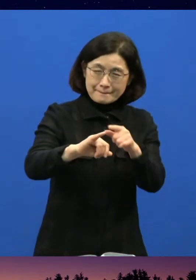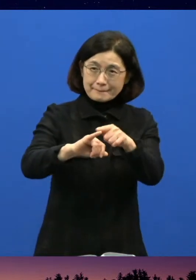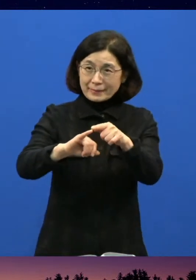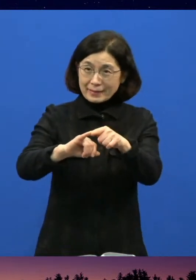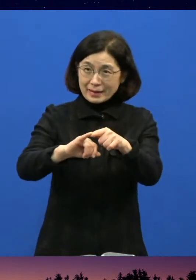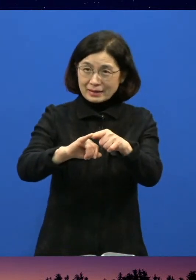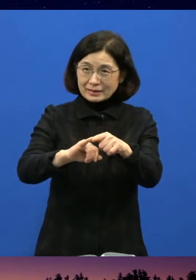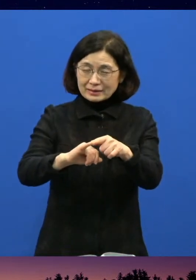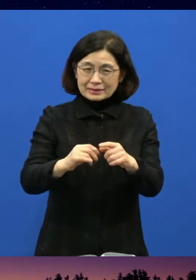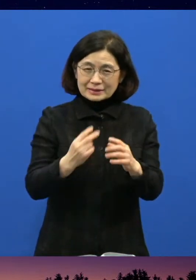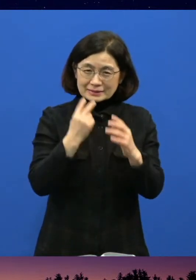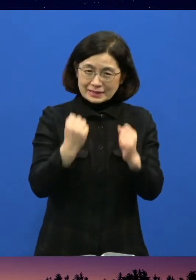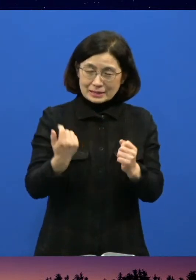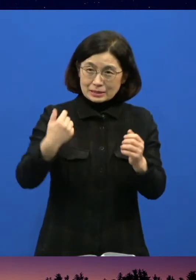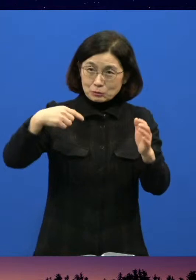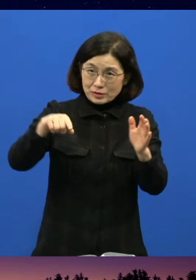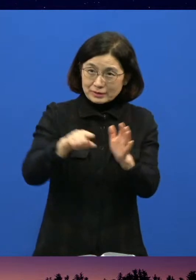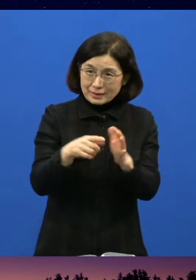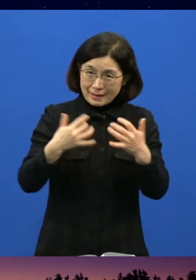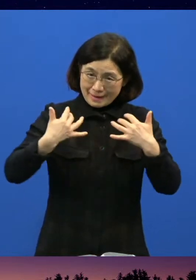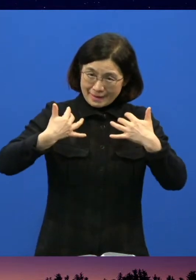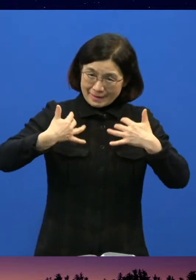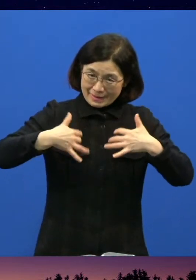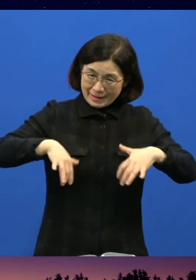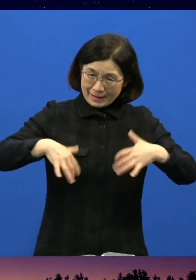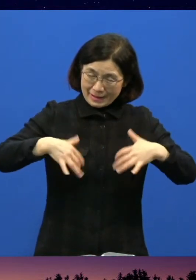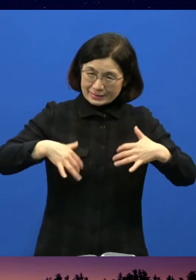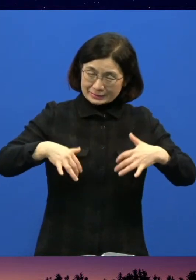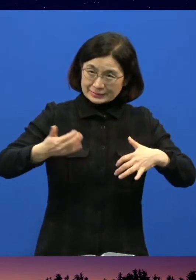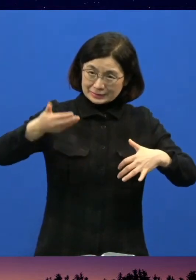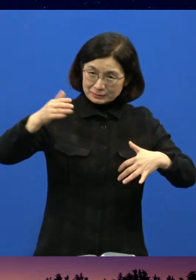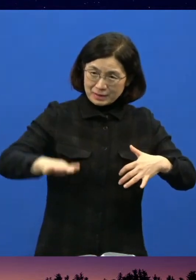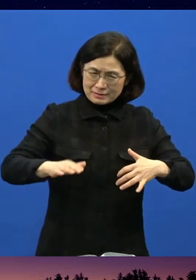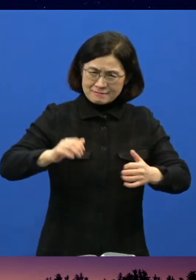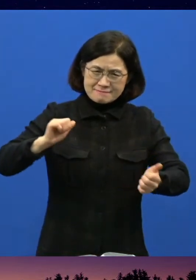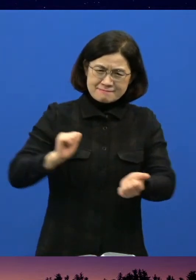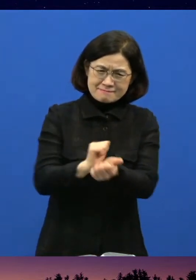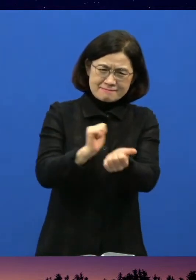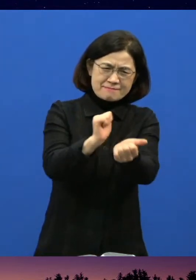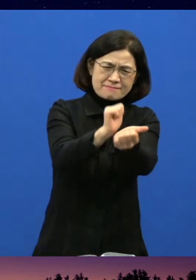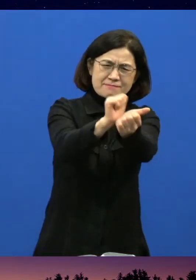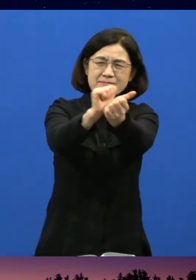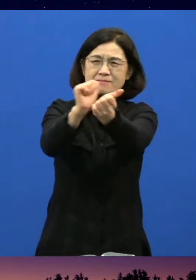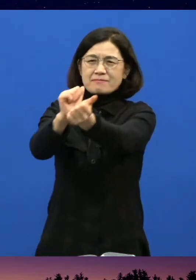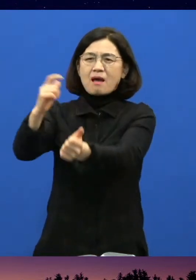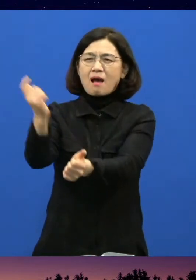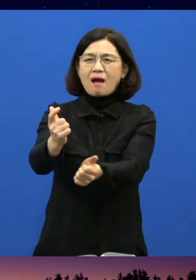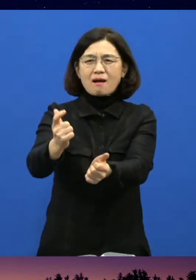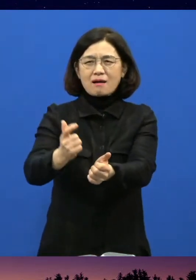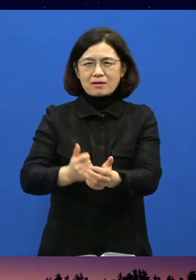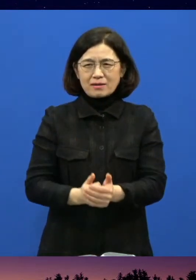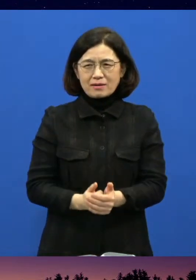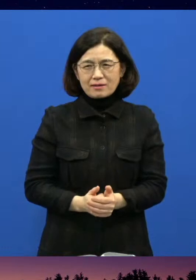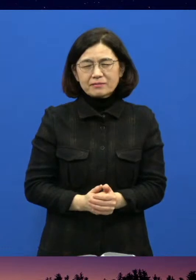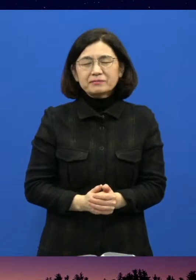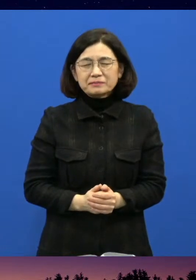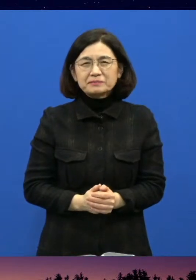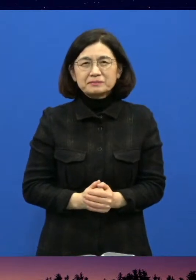약하게 만들어서 많이 퍼뜨리는. 그래서 많은 사람들이 앓기는 하지만 너무 이제 그렇지는